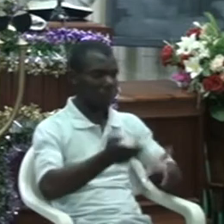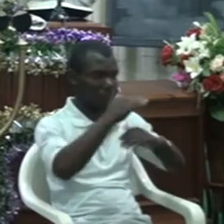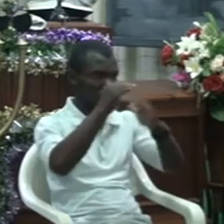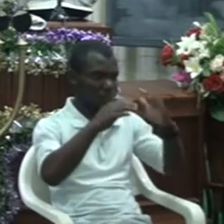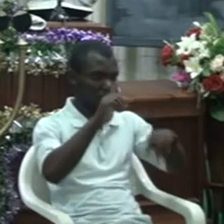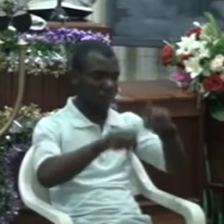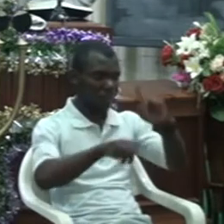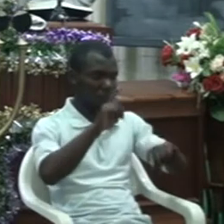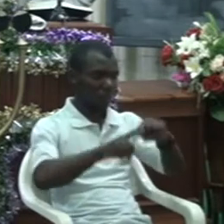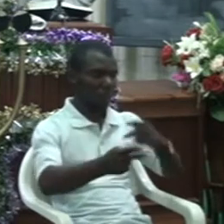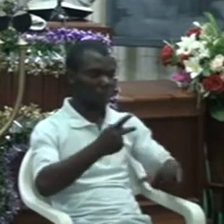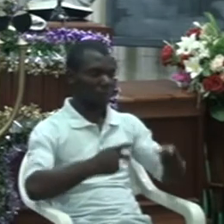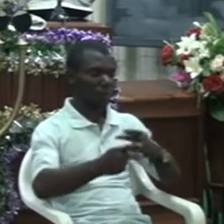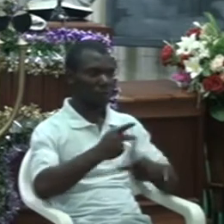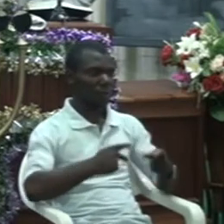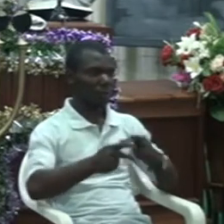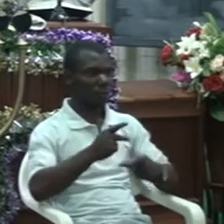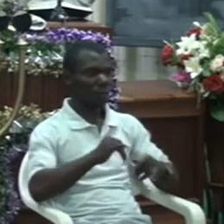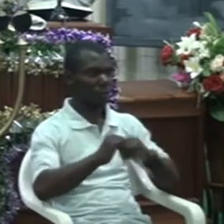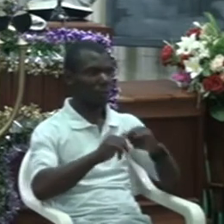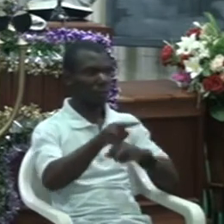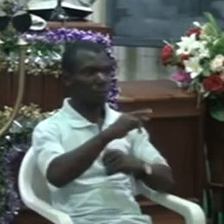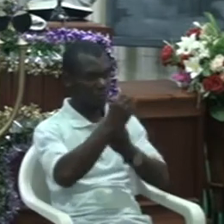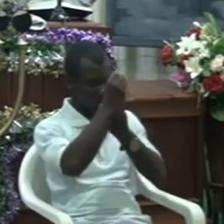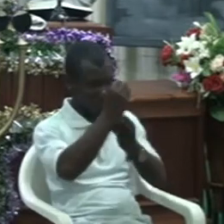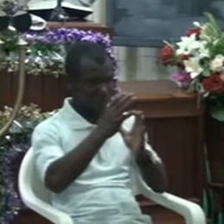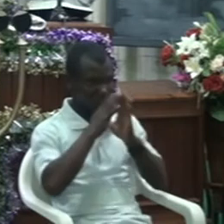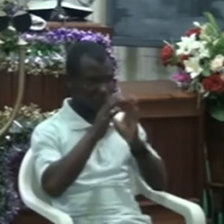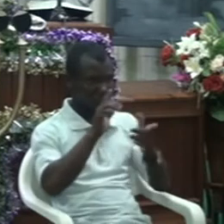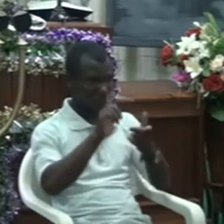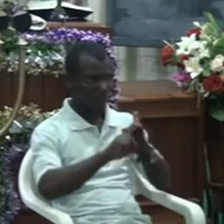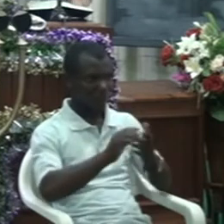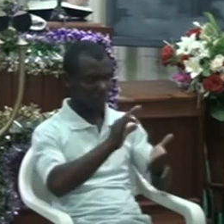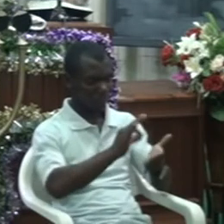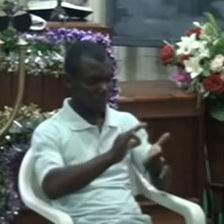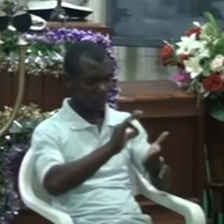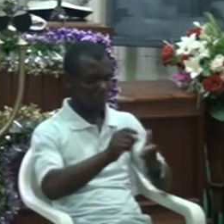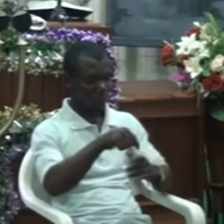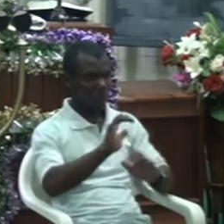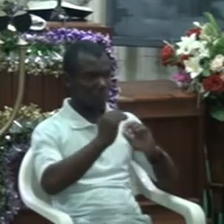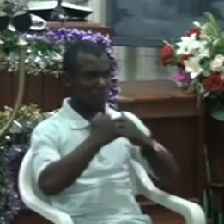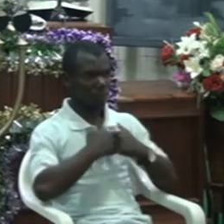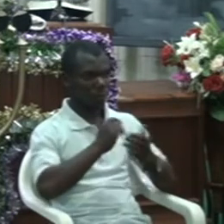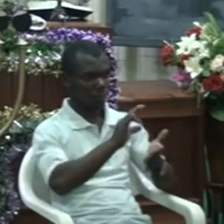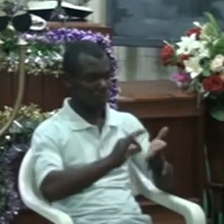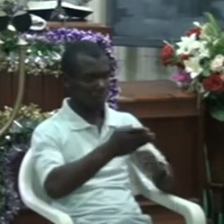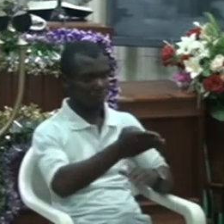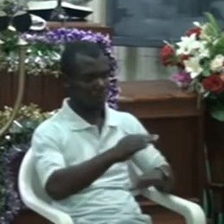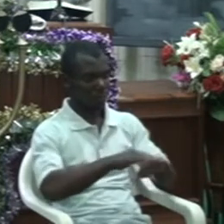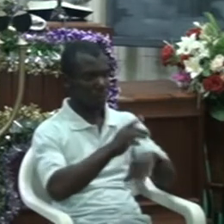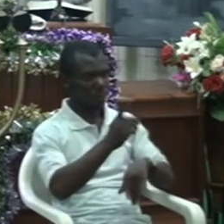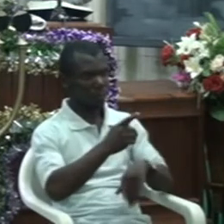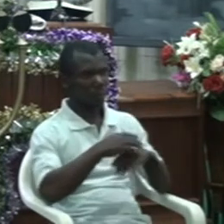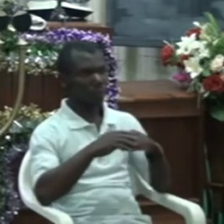atakuja kama si tu n'obéis pas. Mwenye aliandika hapa juu yako, à la parole qu'il a écrite